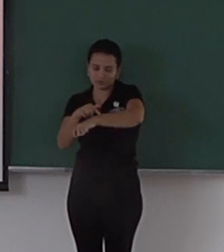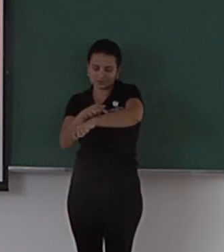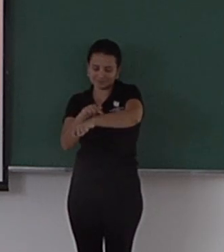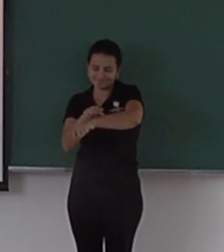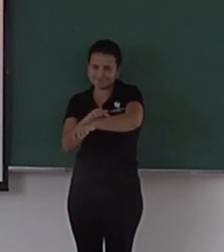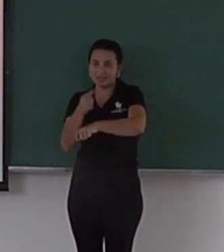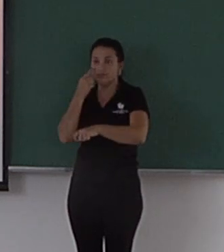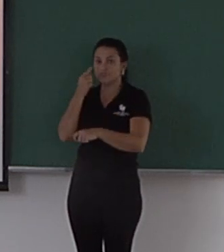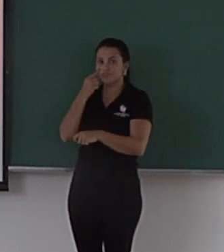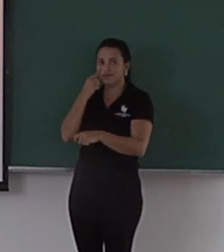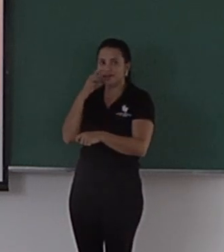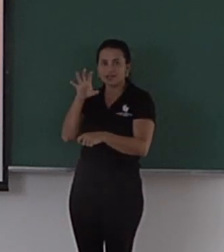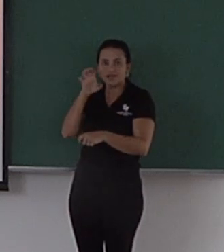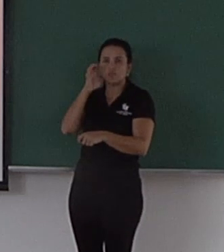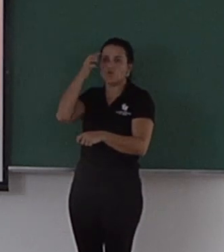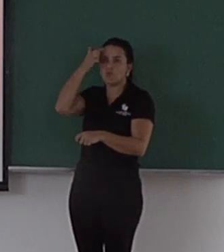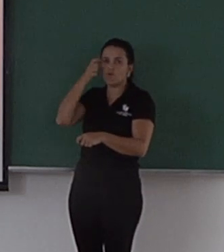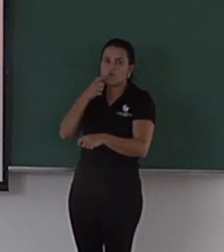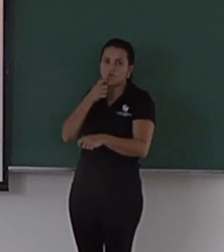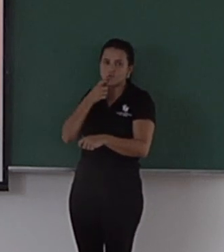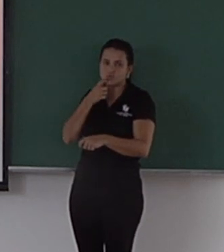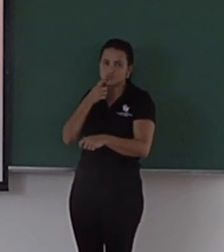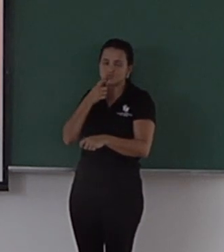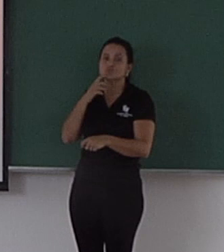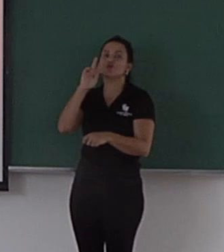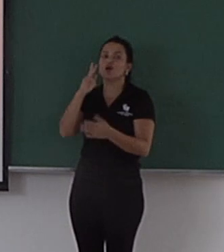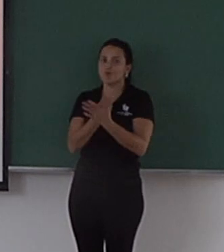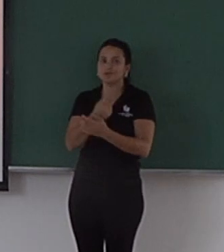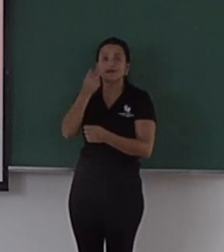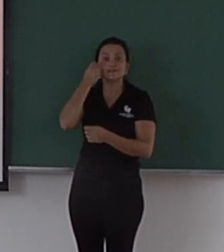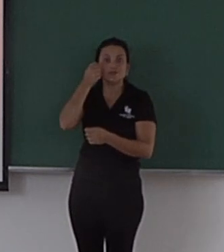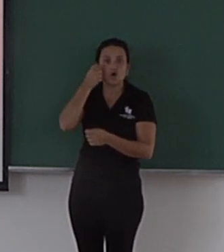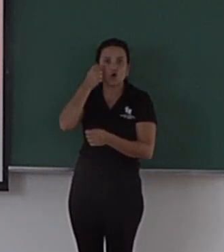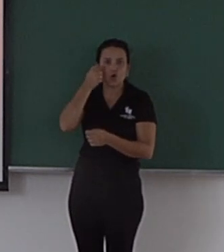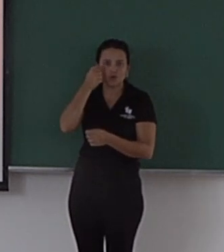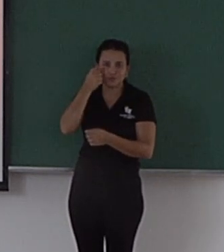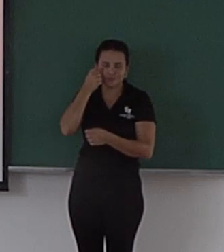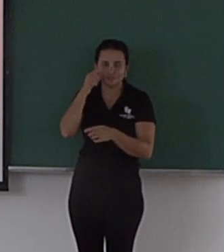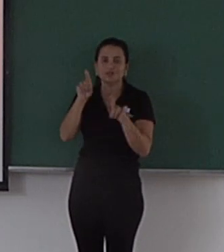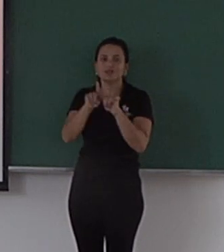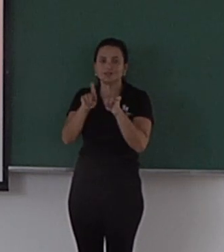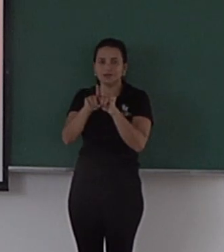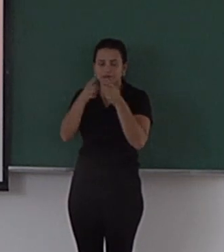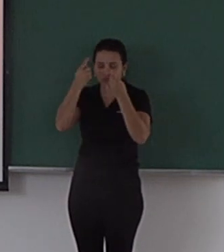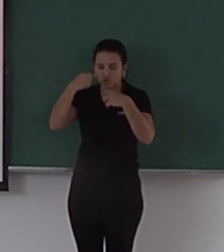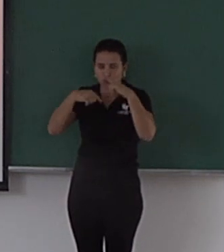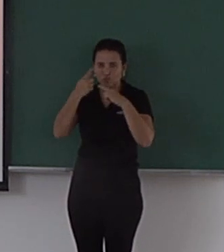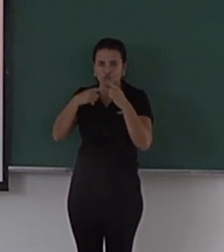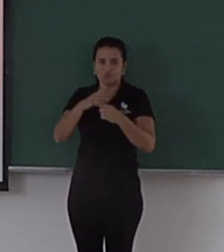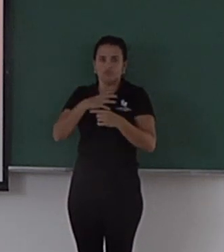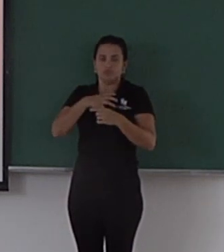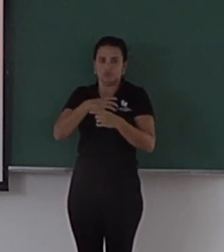rosto, né? É muito frequente também queimadura em globo ocular, em queimadura de vias aéreas. A gente, quando trata